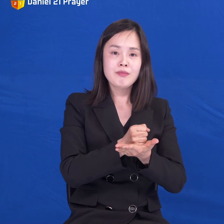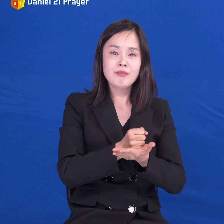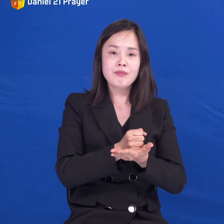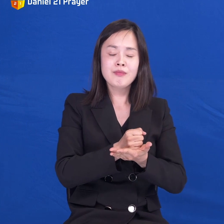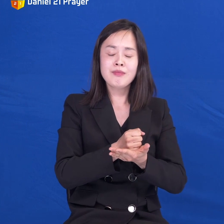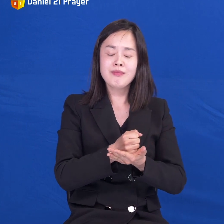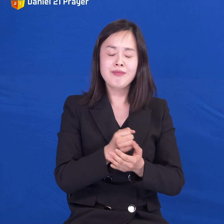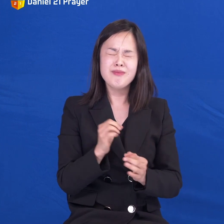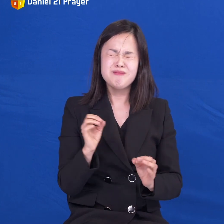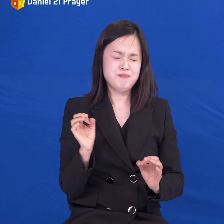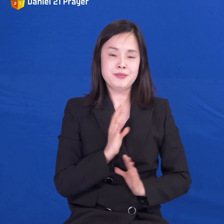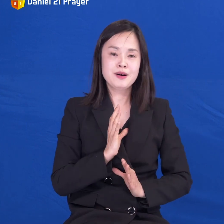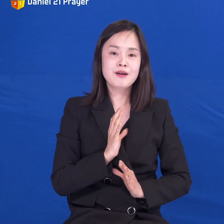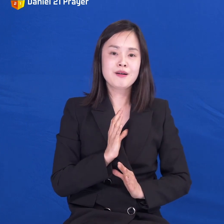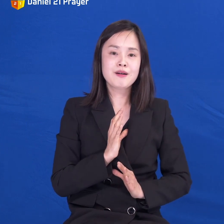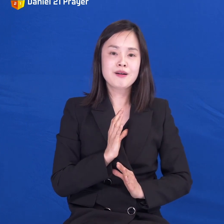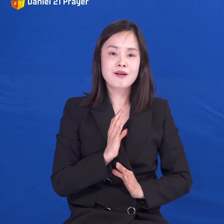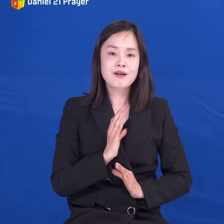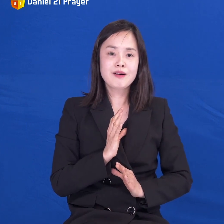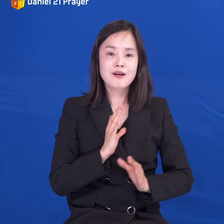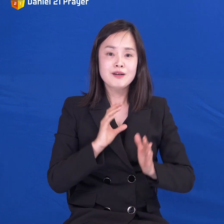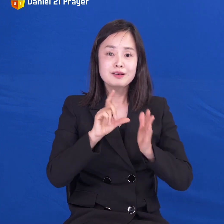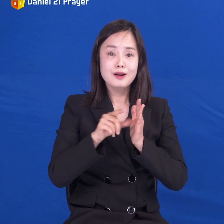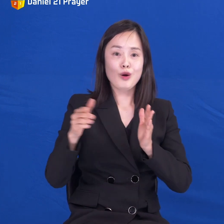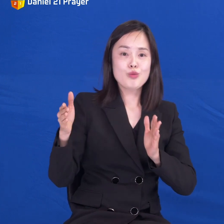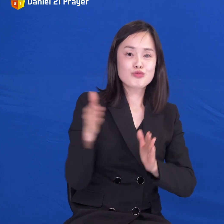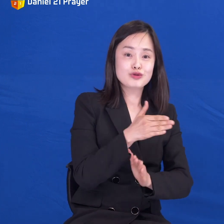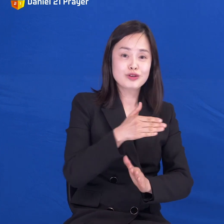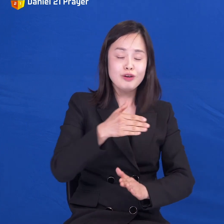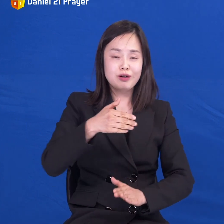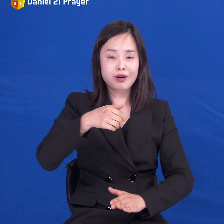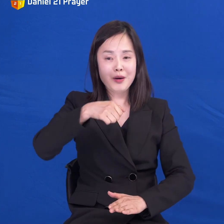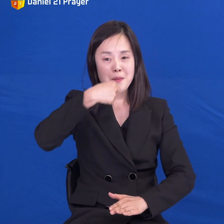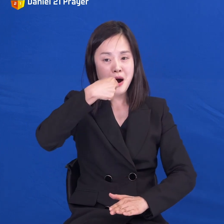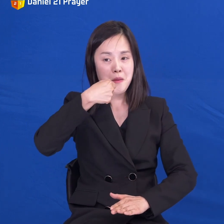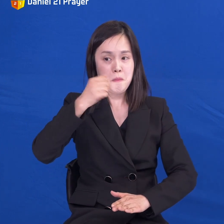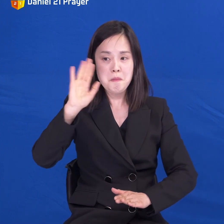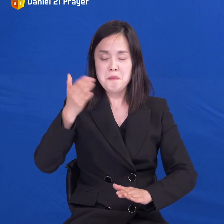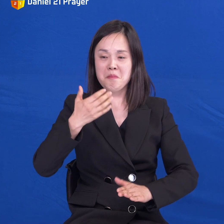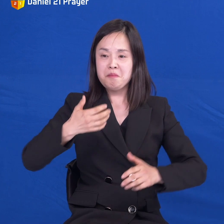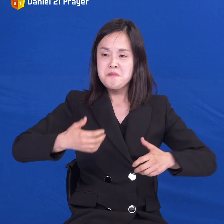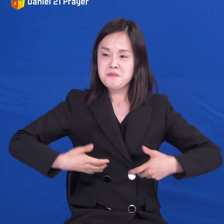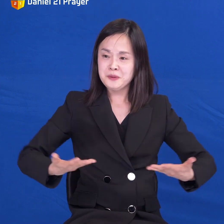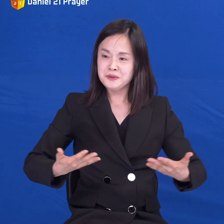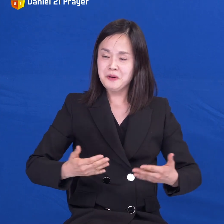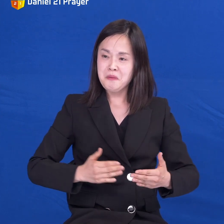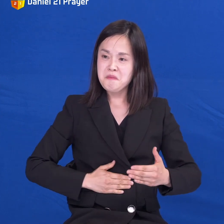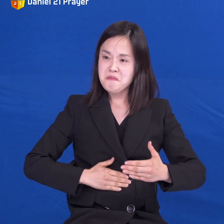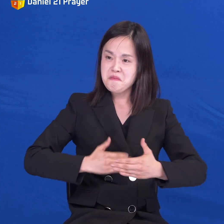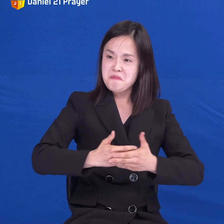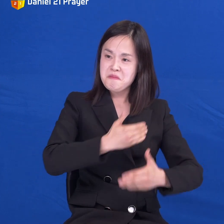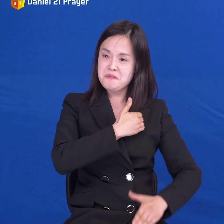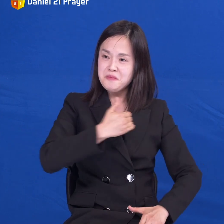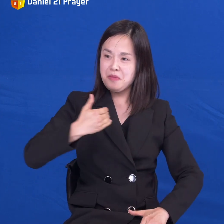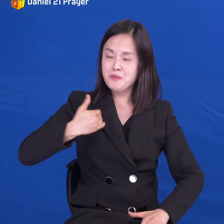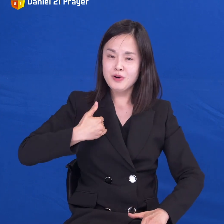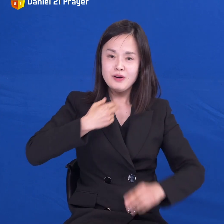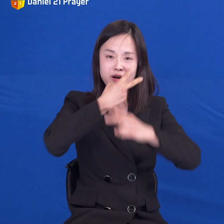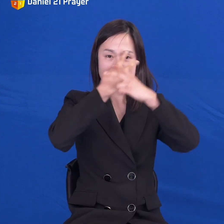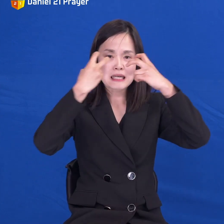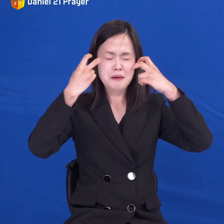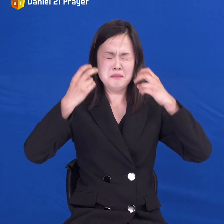그 후로 여러분, 밥을 안 먹어도 배가 안 고픕니다. 잠을 안 자도 안 피곤합니다. 공중에 떠서 사는 것